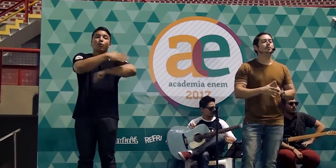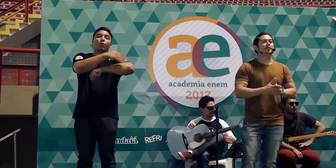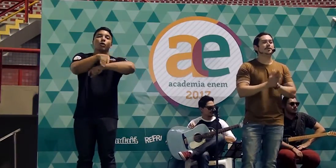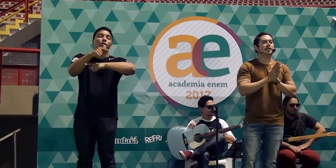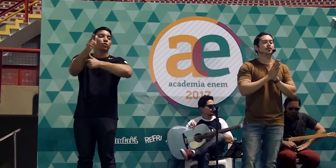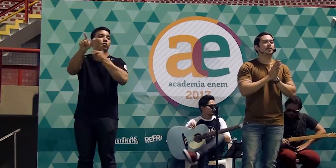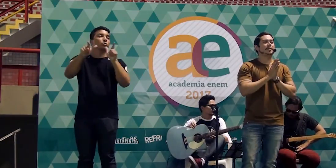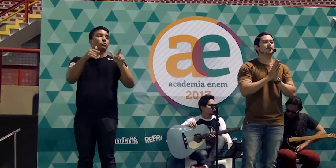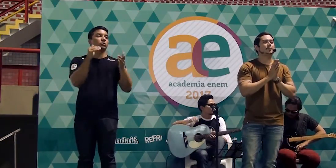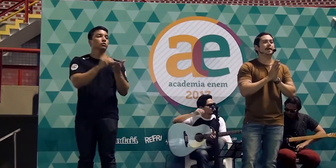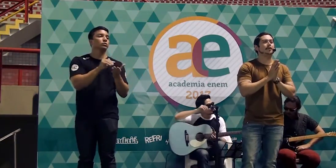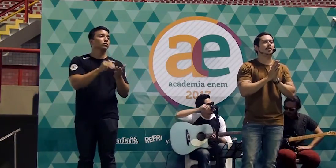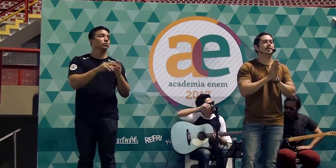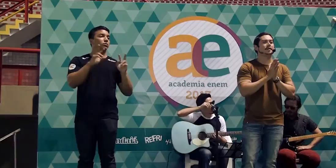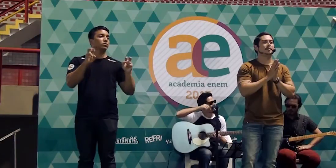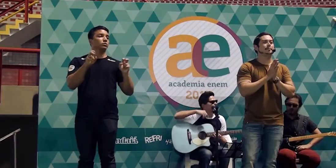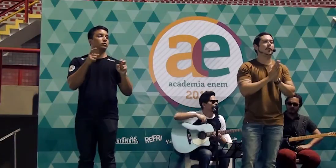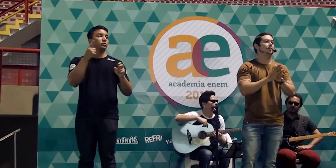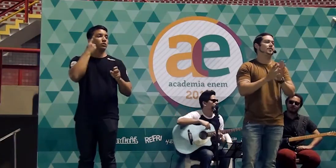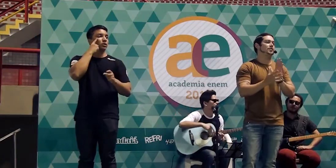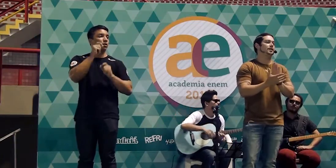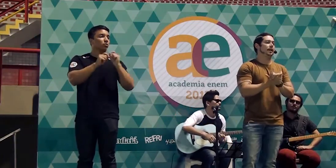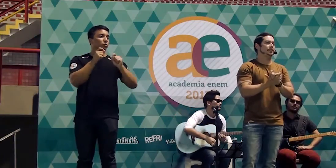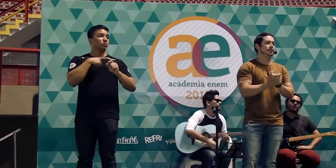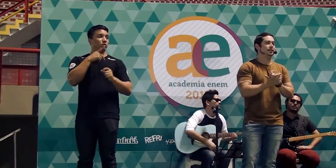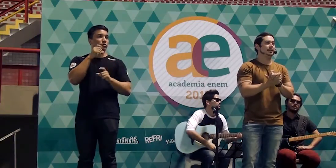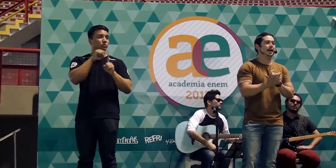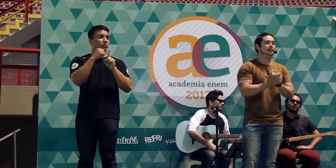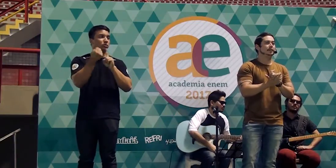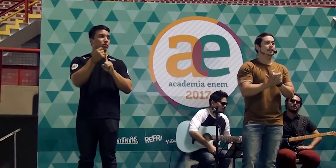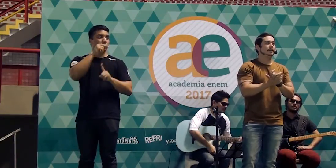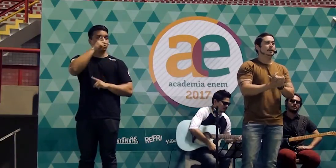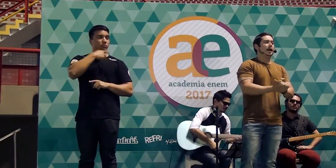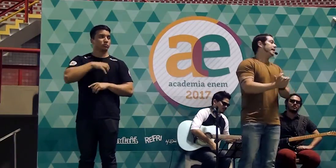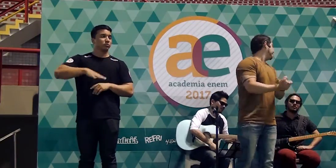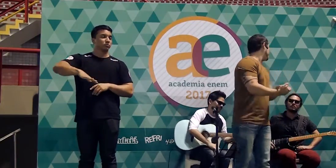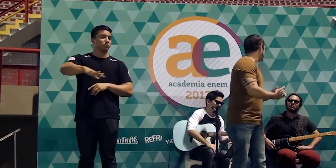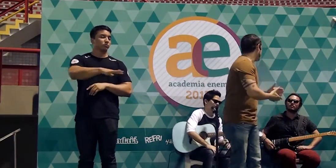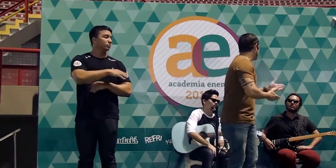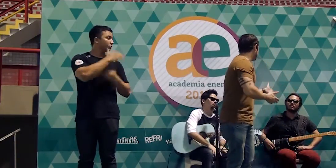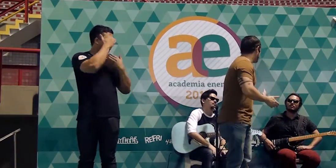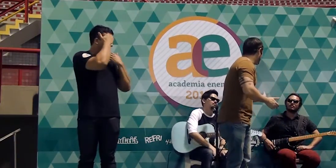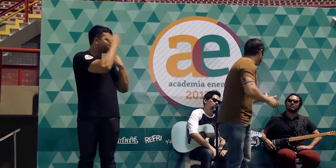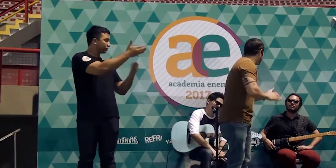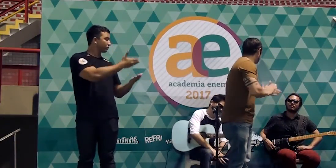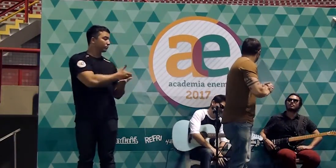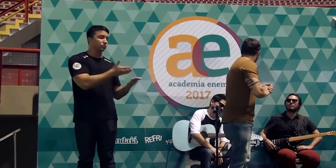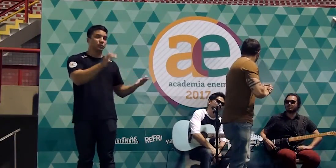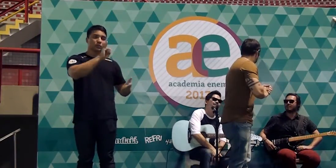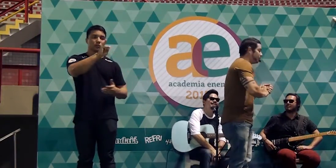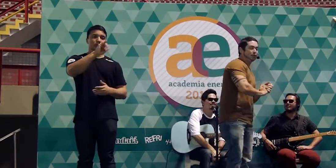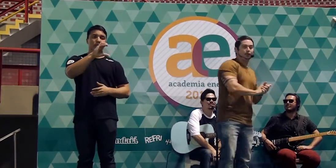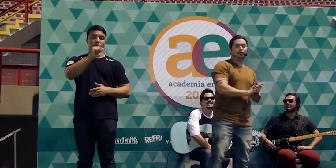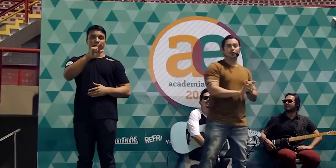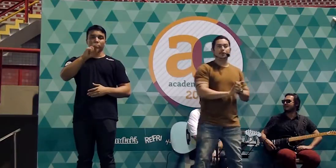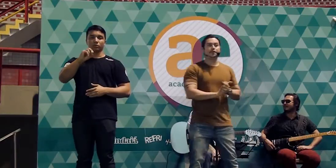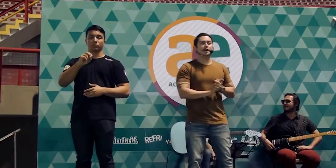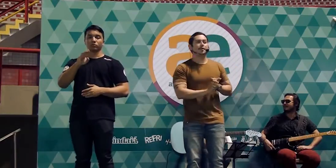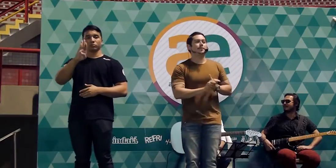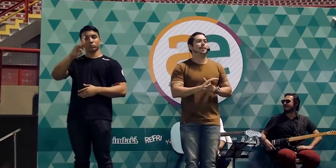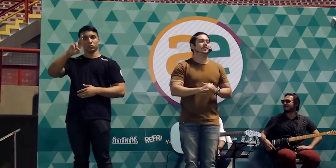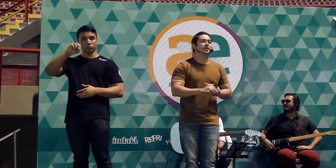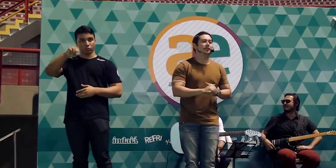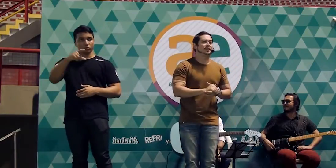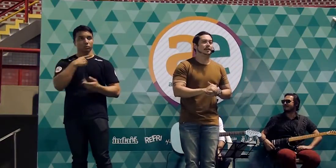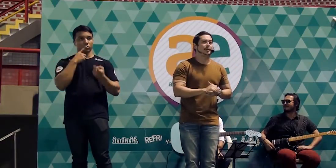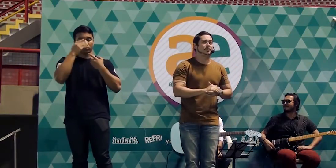E a última faz um questionamento sobre a nossa própria sociedade, tá? Agradecer os meninos Ícaro, tio Bruno Cruz,